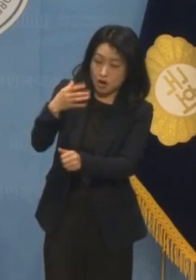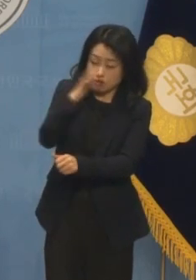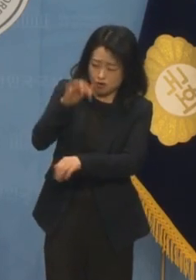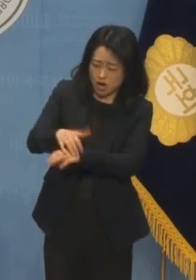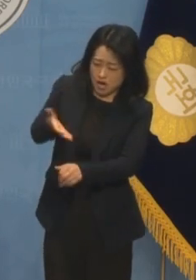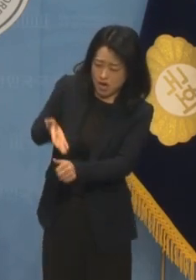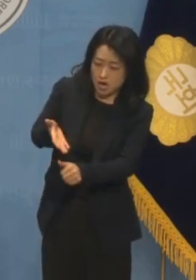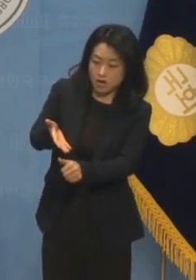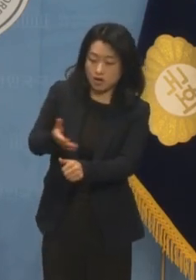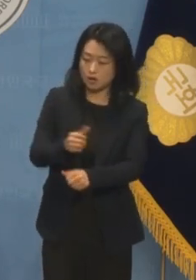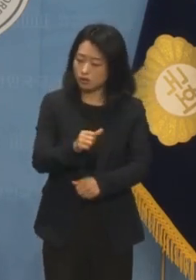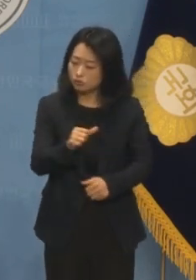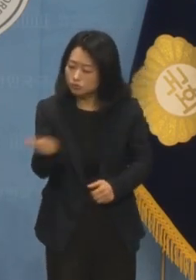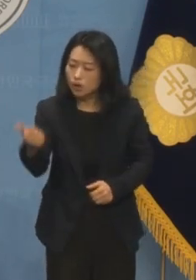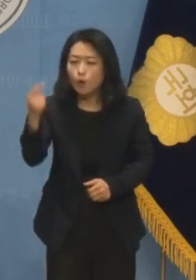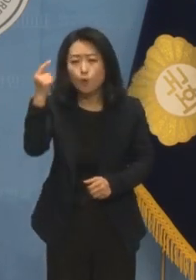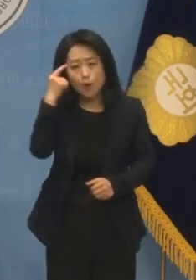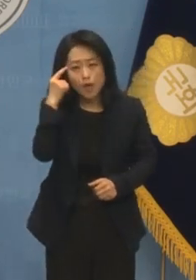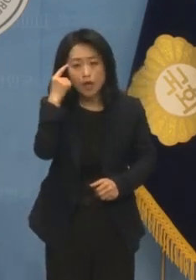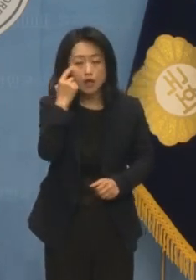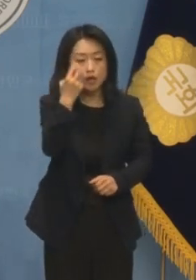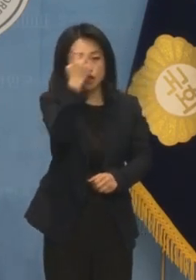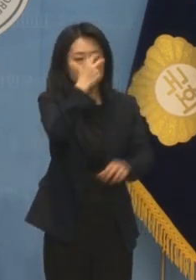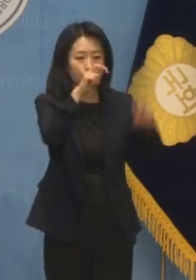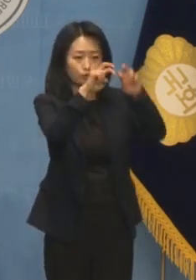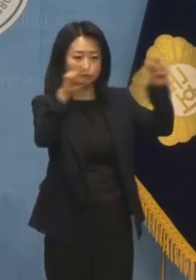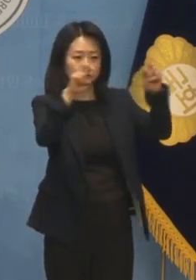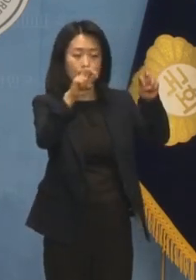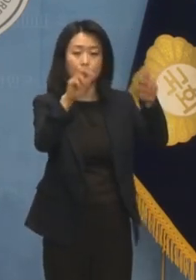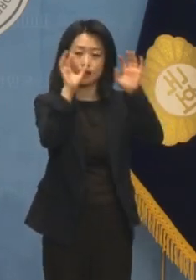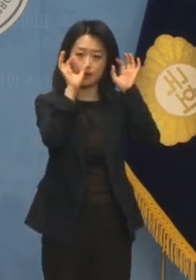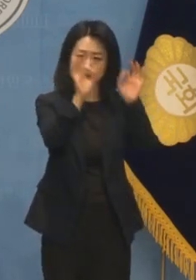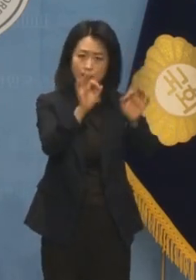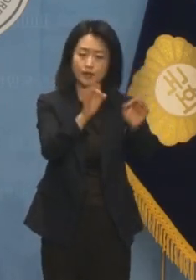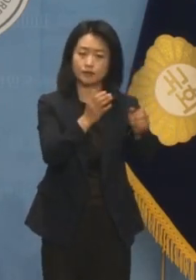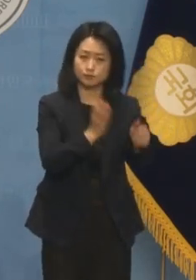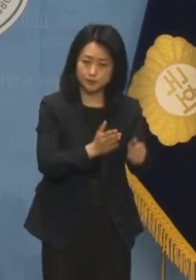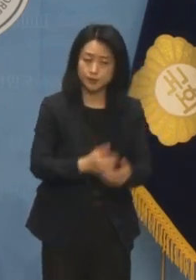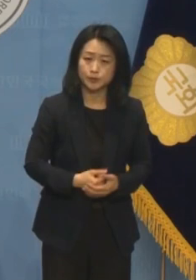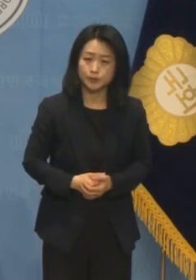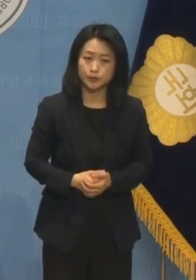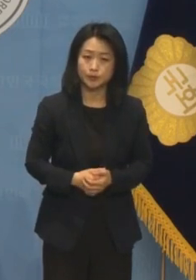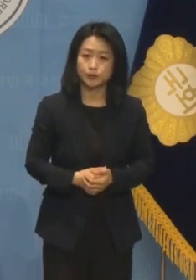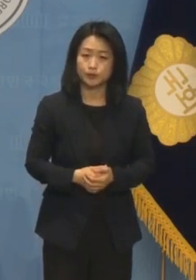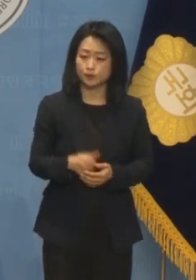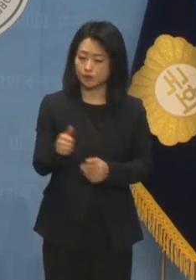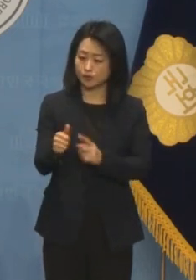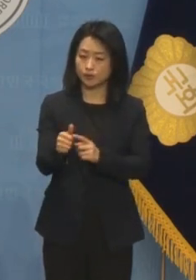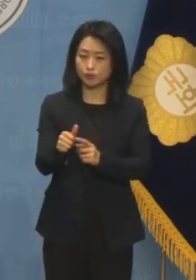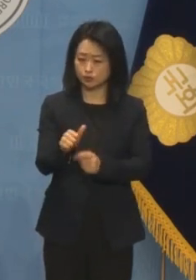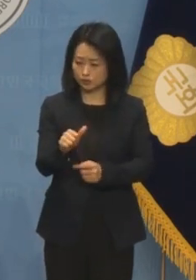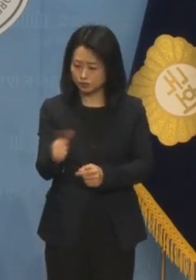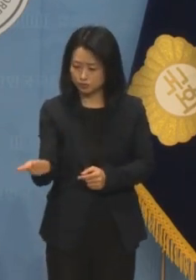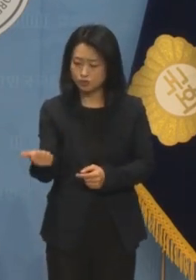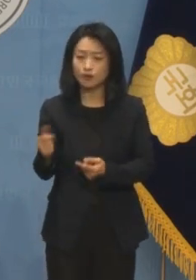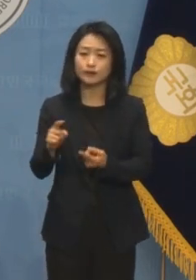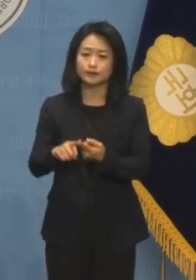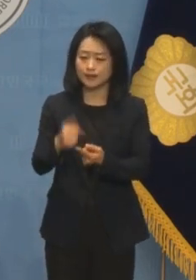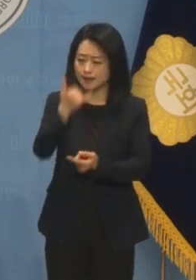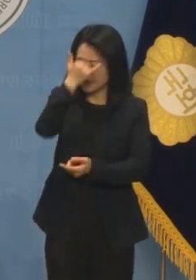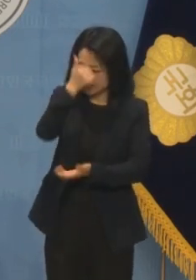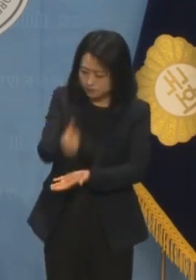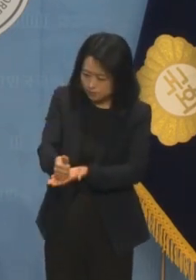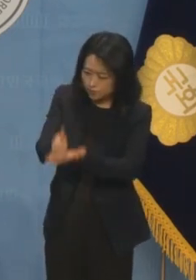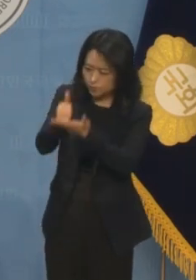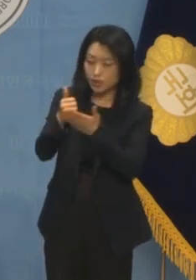죽음에 이르게 했는지 엄중히 수사해야 합니다 그것이 유명을 달리한 훈련병에 대한 도리이자